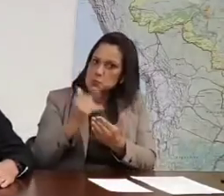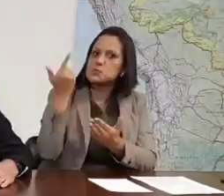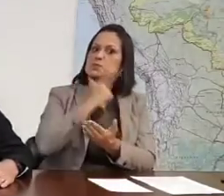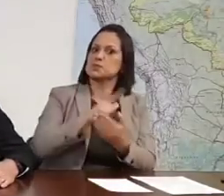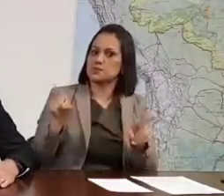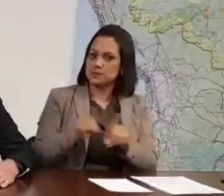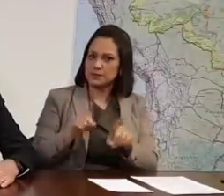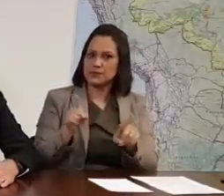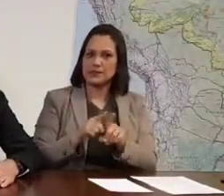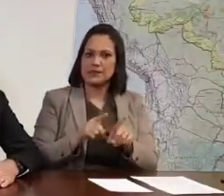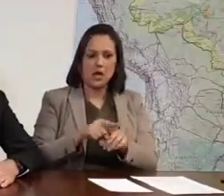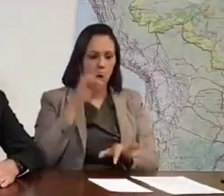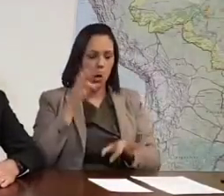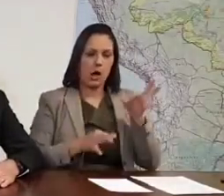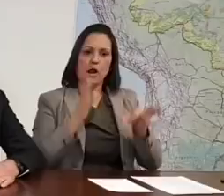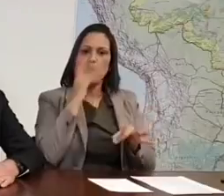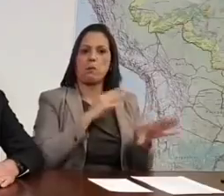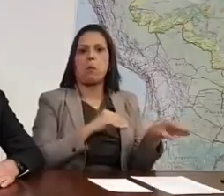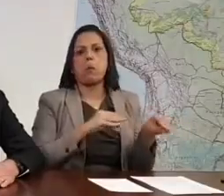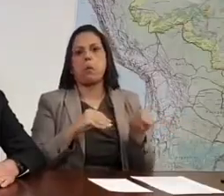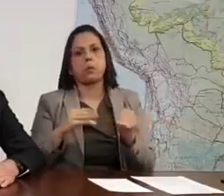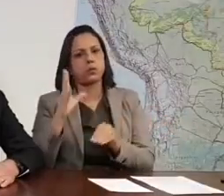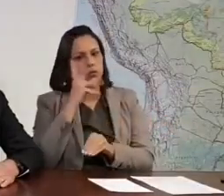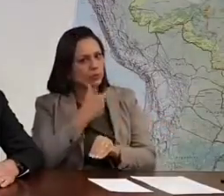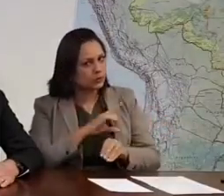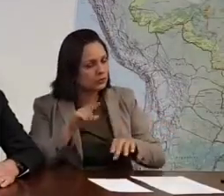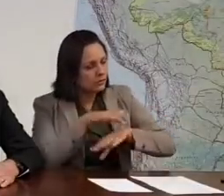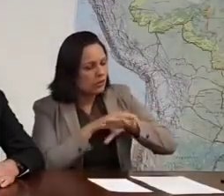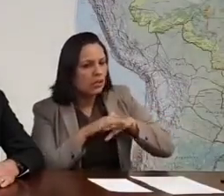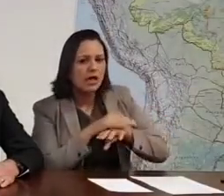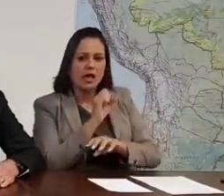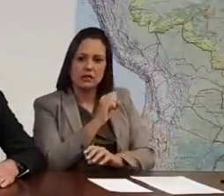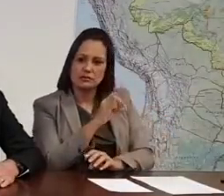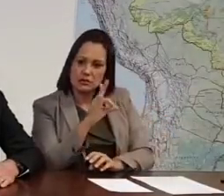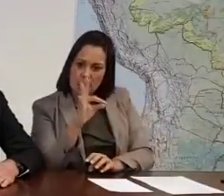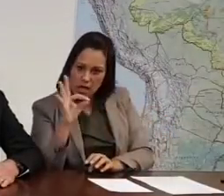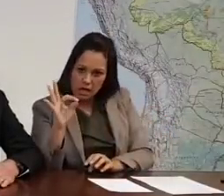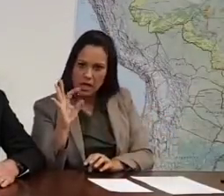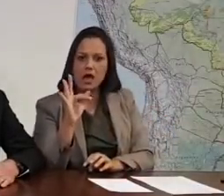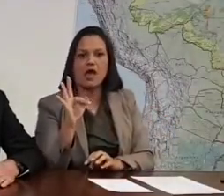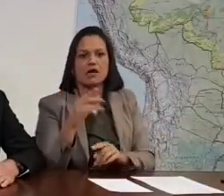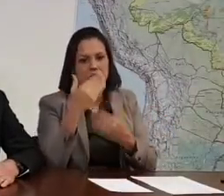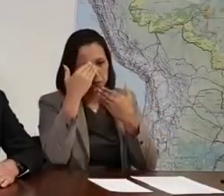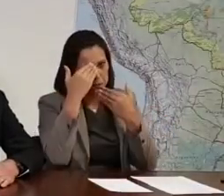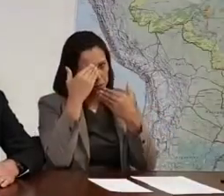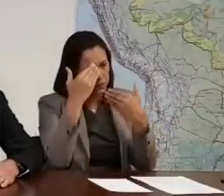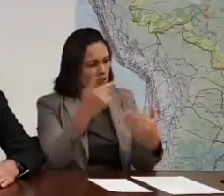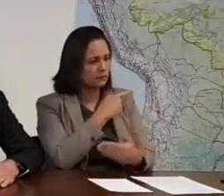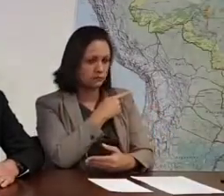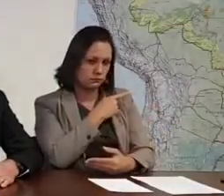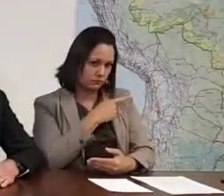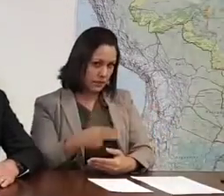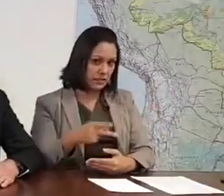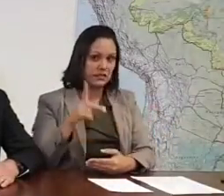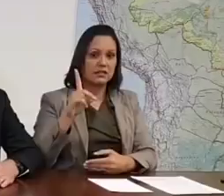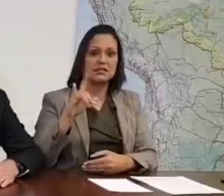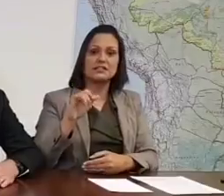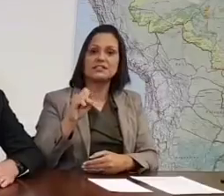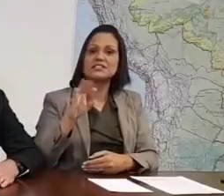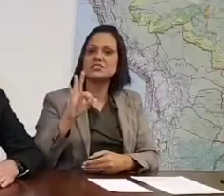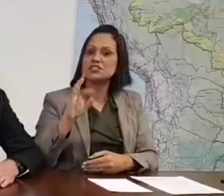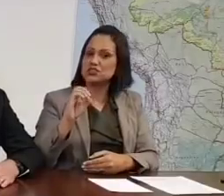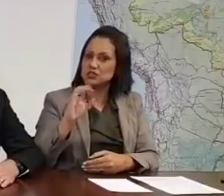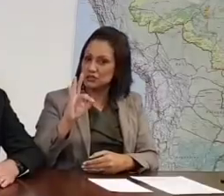desjudicializado, é isso mesmo? Isso mesmo. Essas questões junto ao Supremo Tribunal Federal. Agradecemos ao presidente do Supremo Tribunal Federal, Dias Toffoli, que